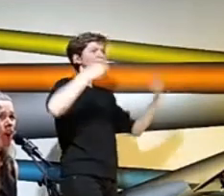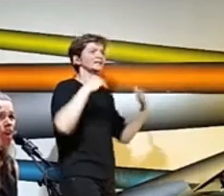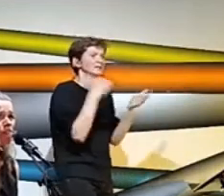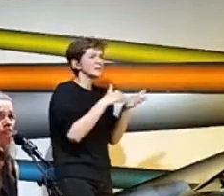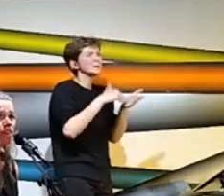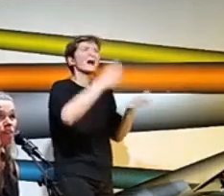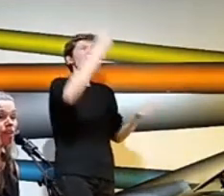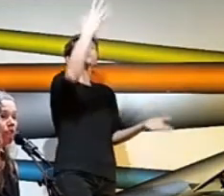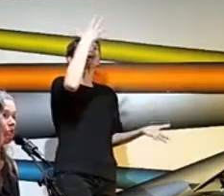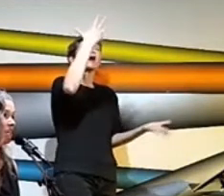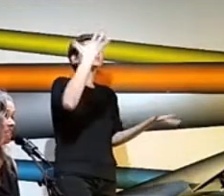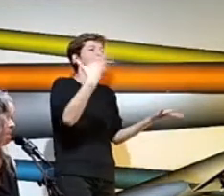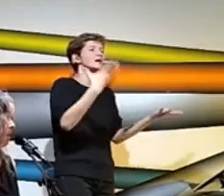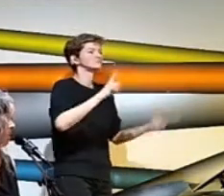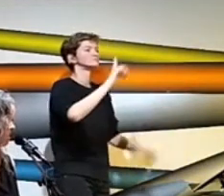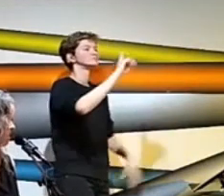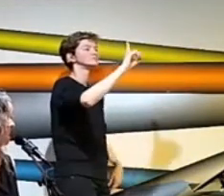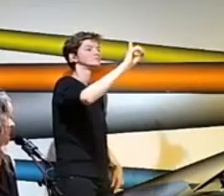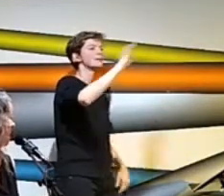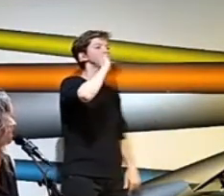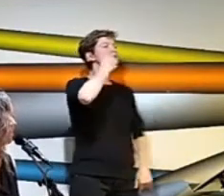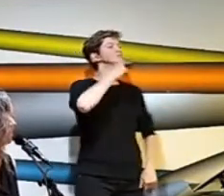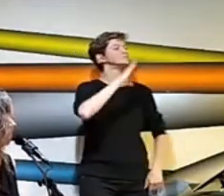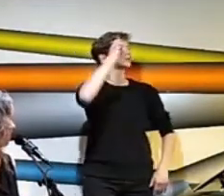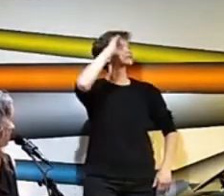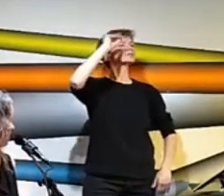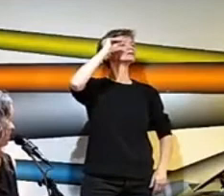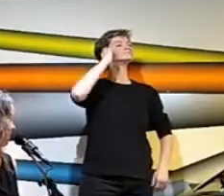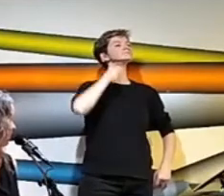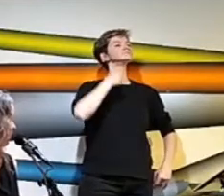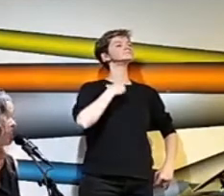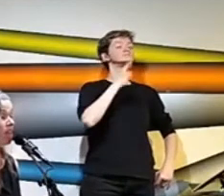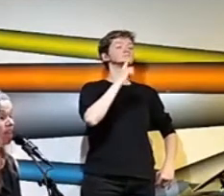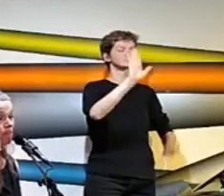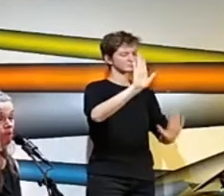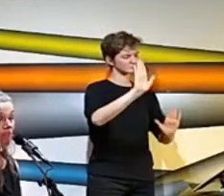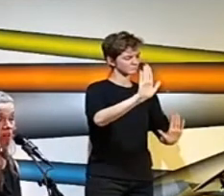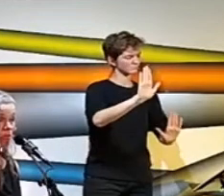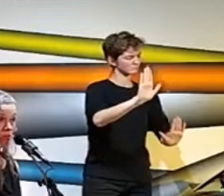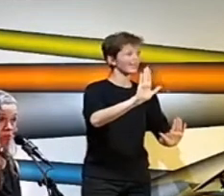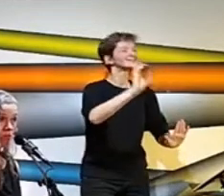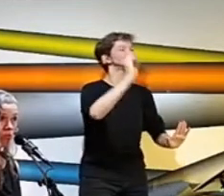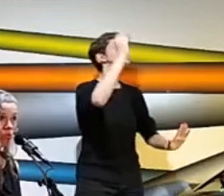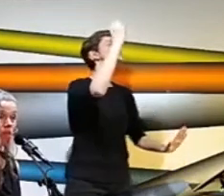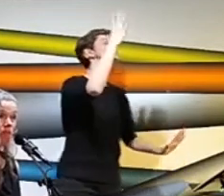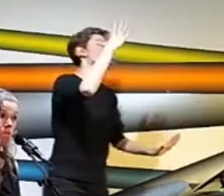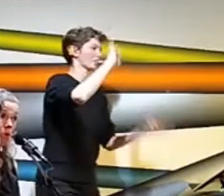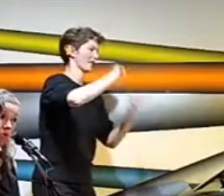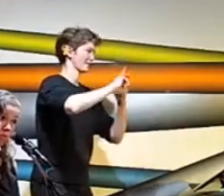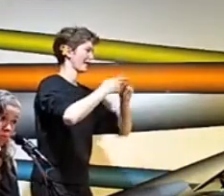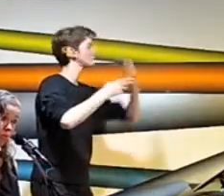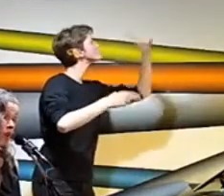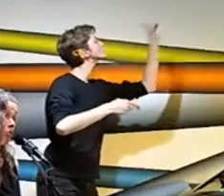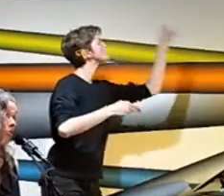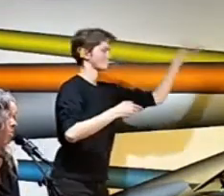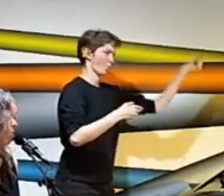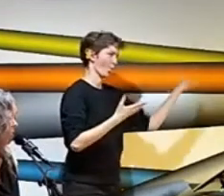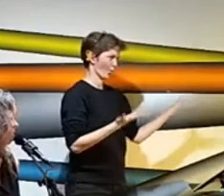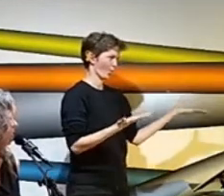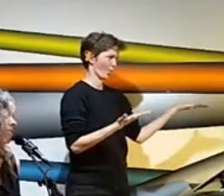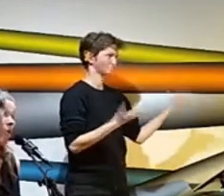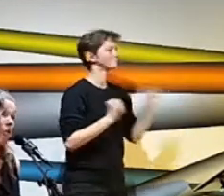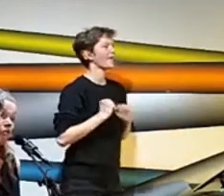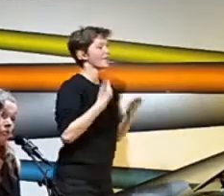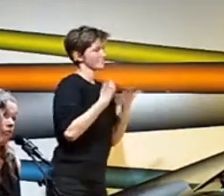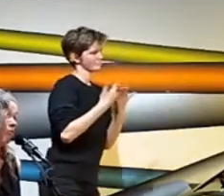sich furchtbar auf. Doch Experten erklären ihnen bald. Die Sonne hat ein Rendezvous mit dem Mond. Doch der